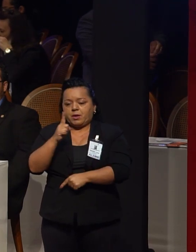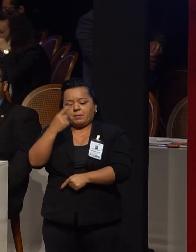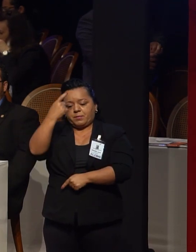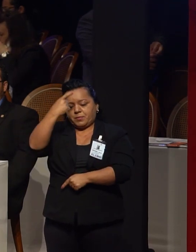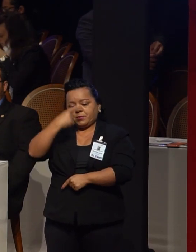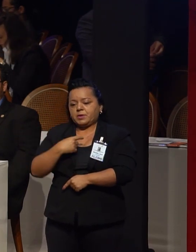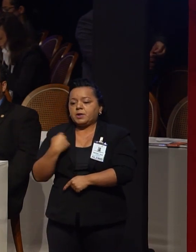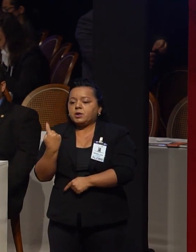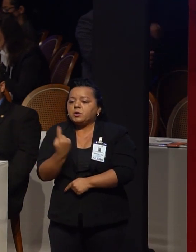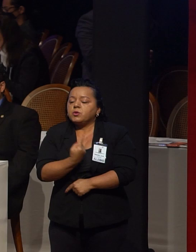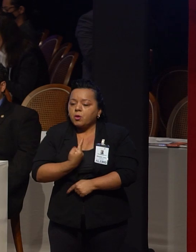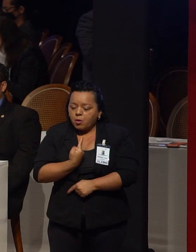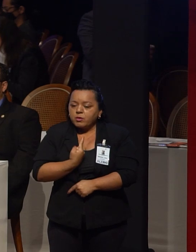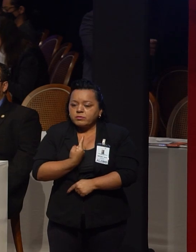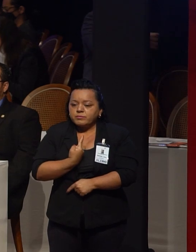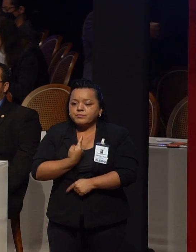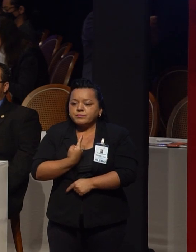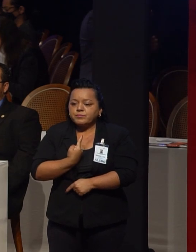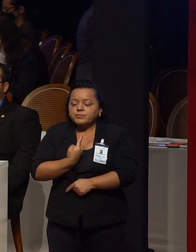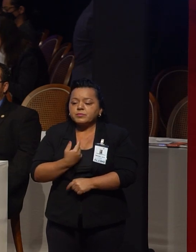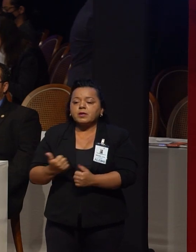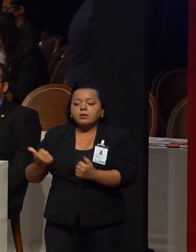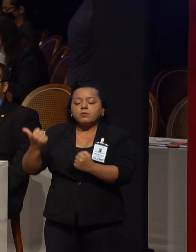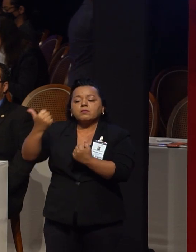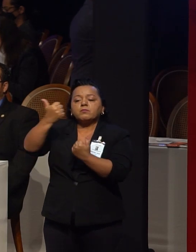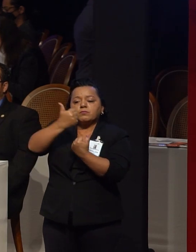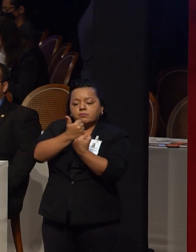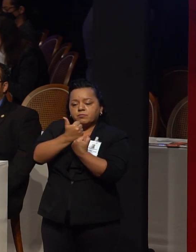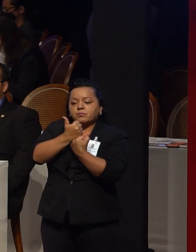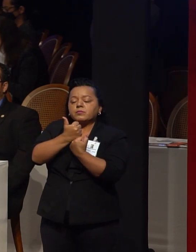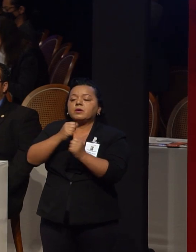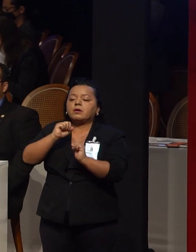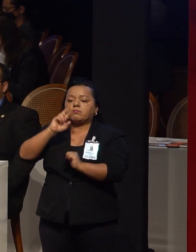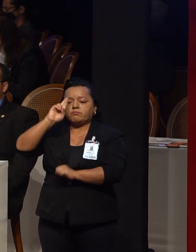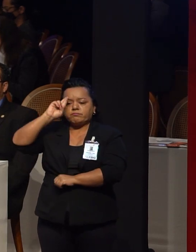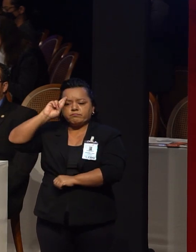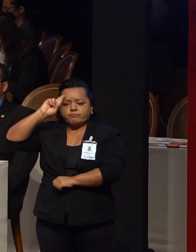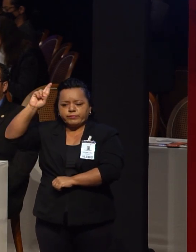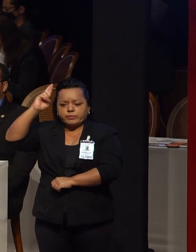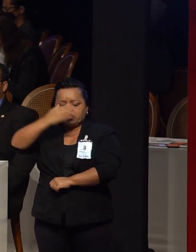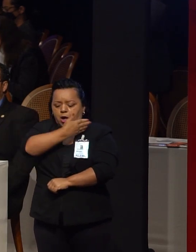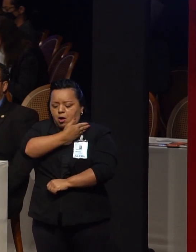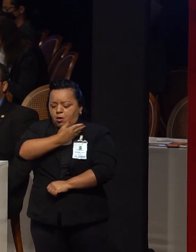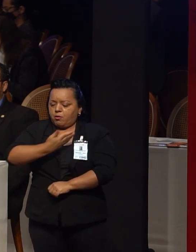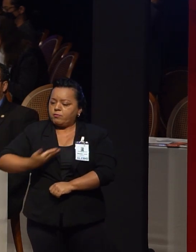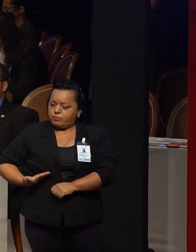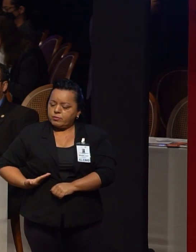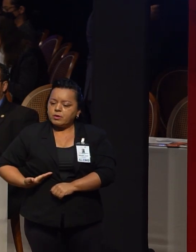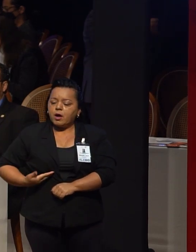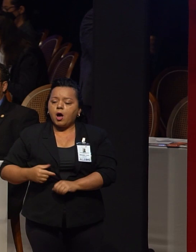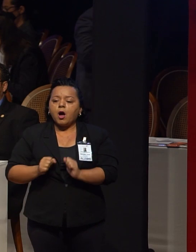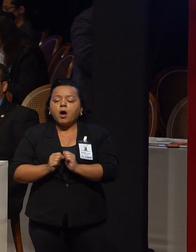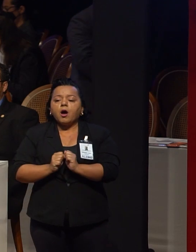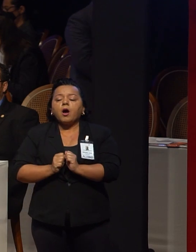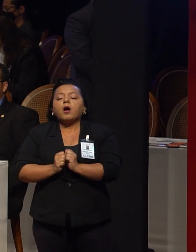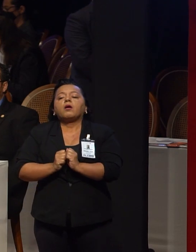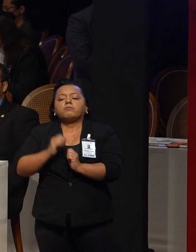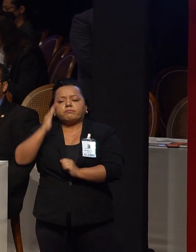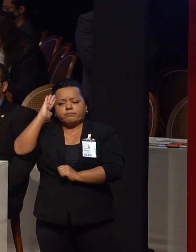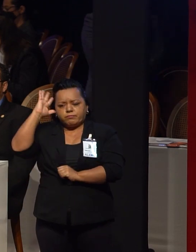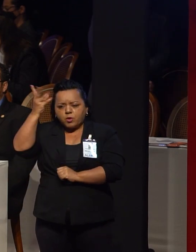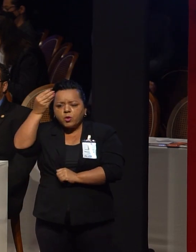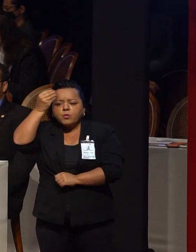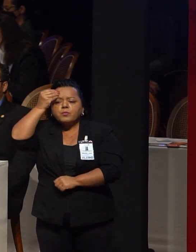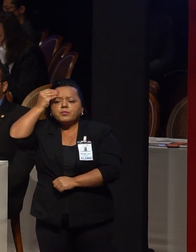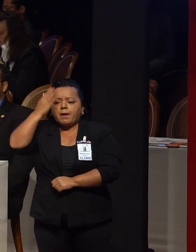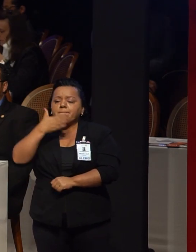cargo de governador, hoje eu posso falar compreendendo bem. Ontem eu falei para o meu irmão, Luiz,